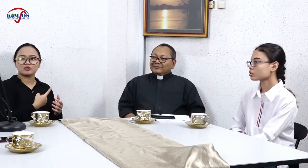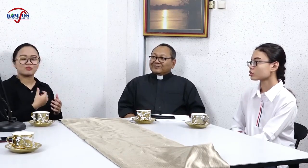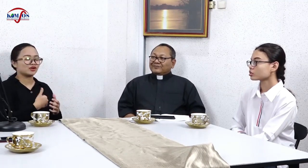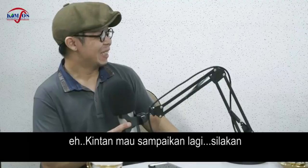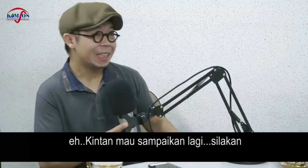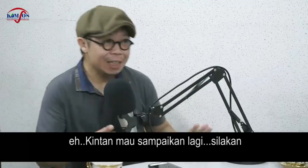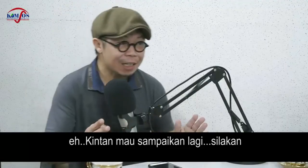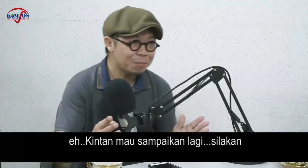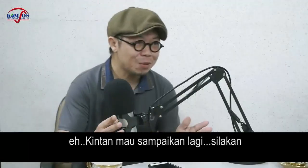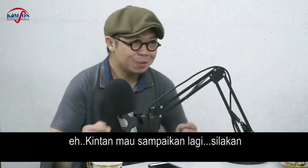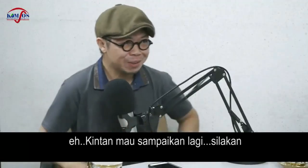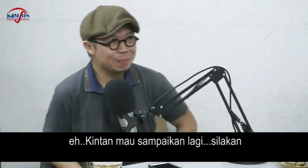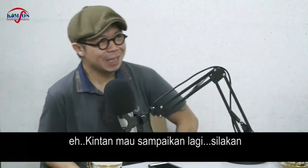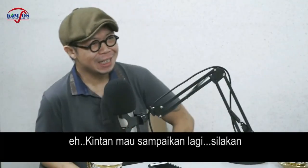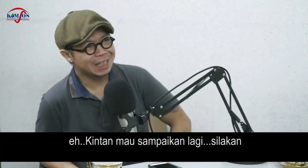sekali